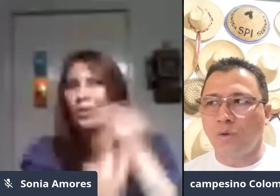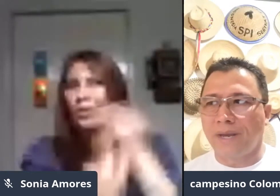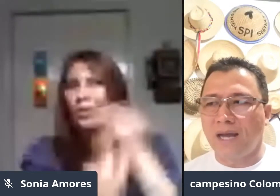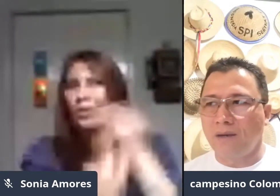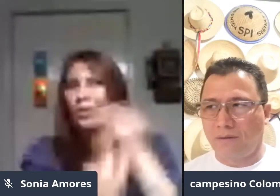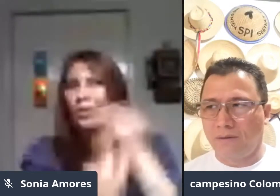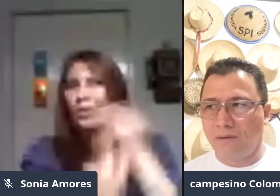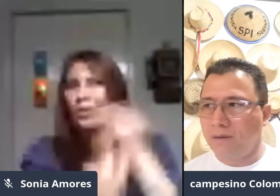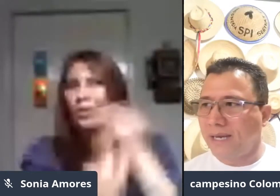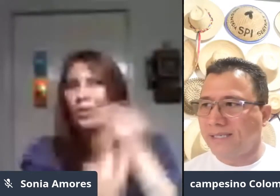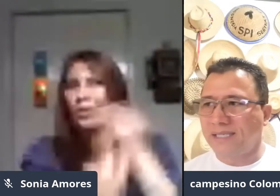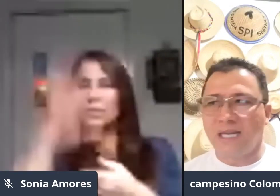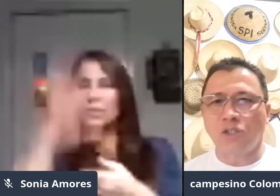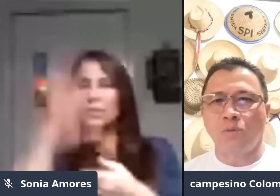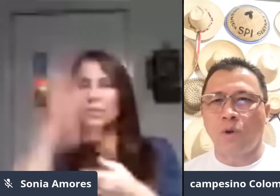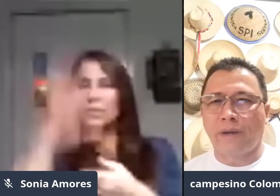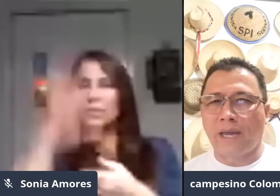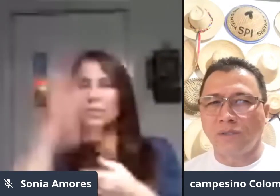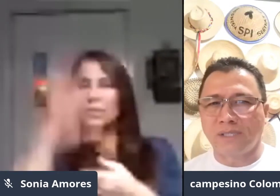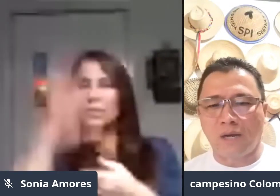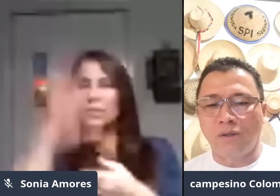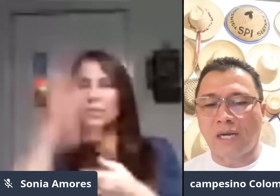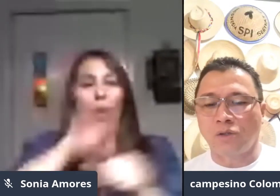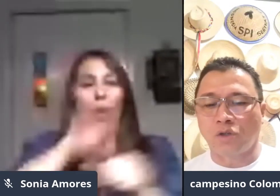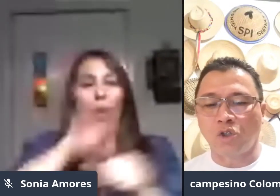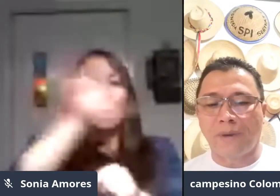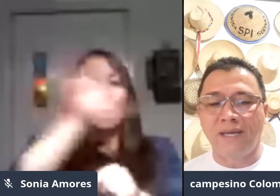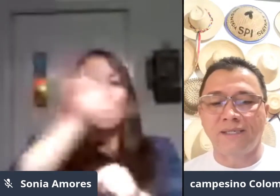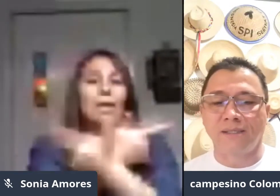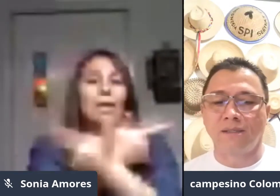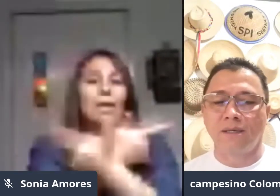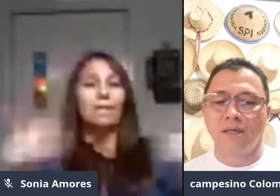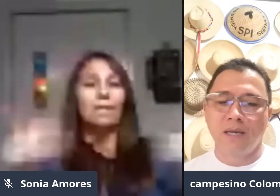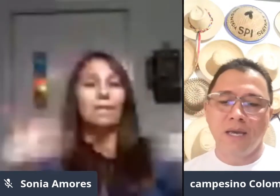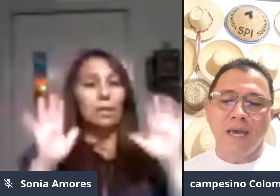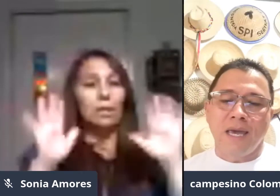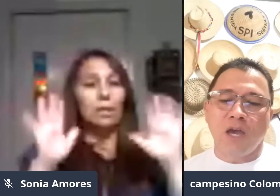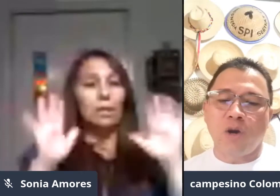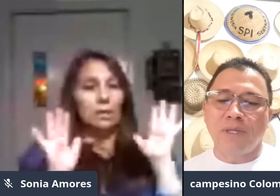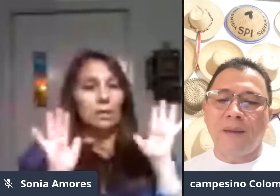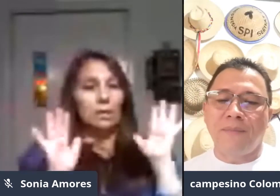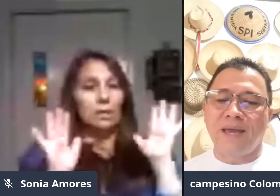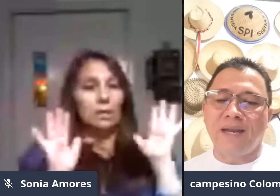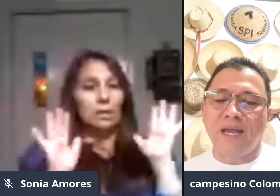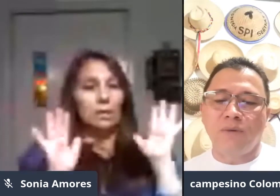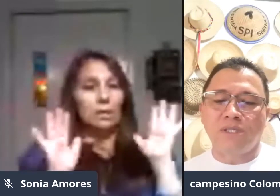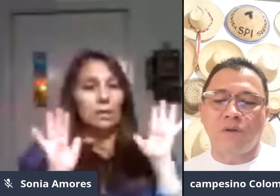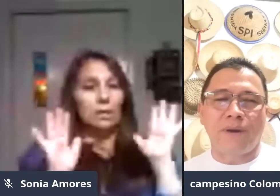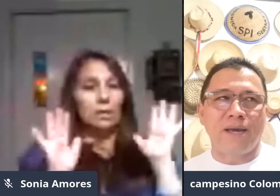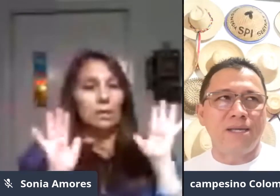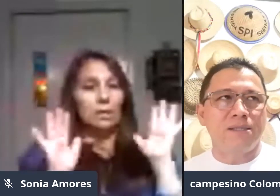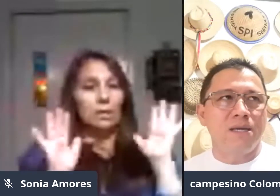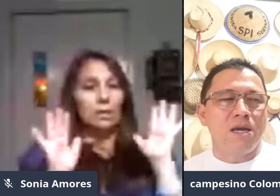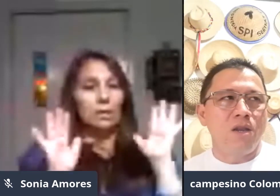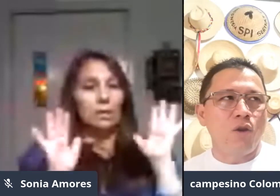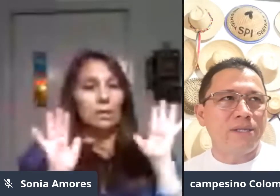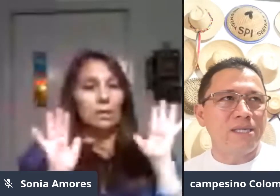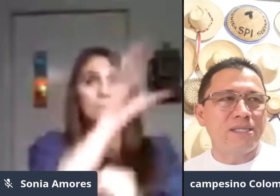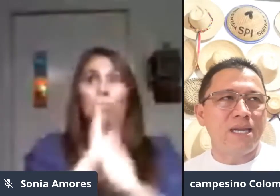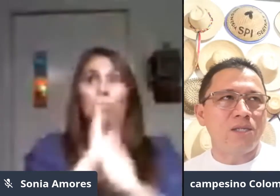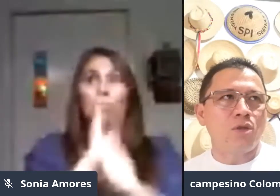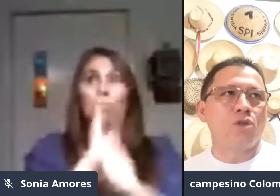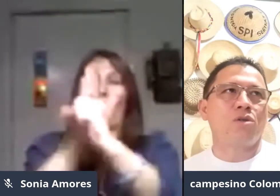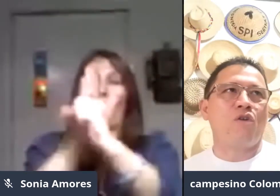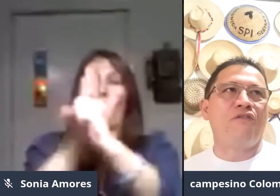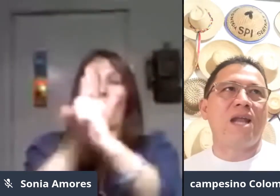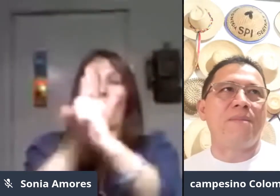libre, soberano, que cesen esos bloqueos que están contra los otros países. ¿Y cómo también en nuestro país no